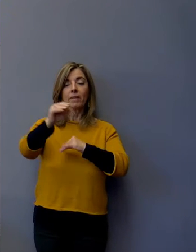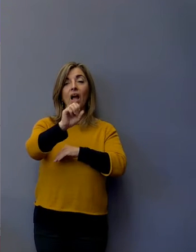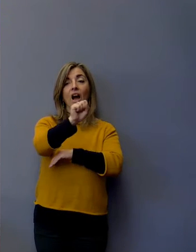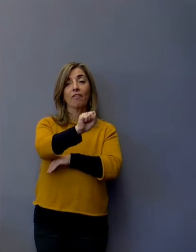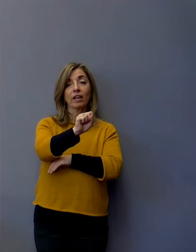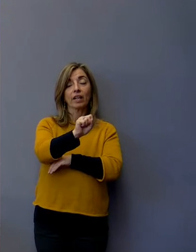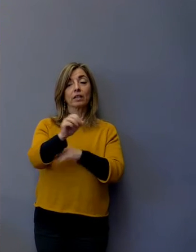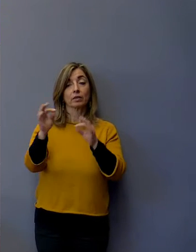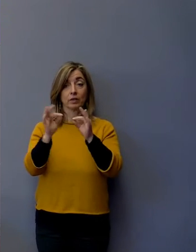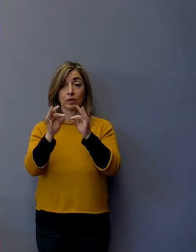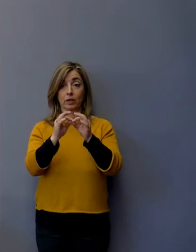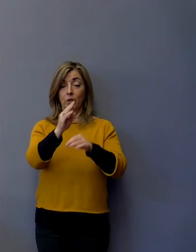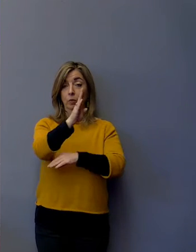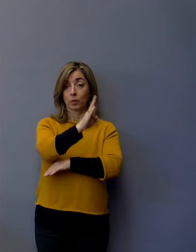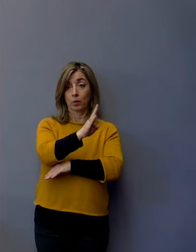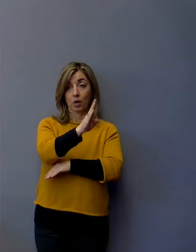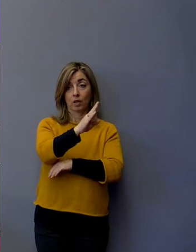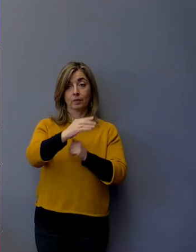consigliera bruccoleri